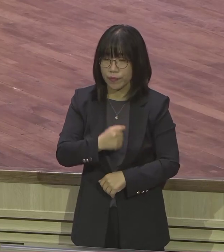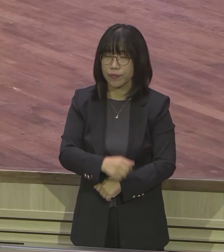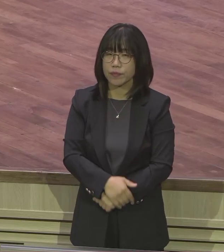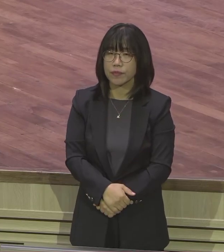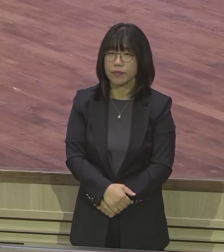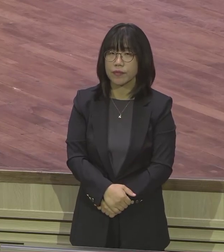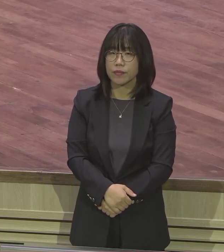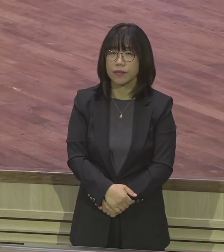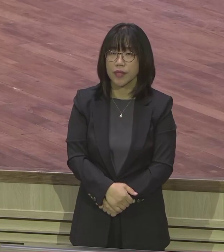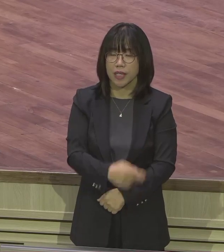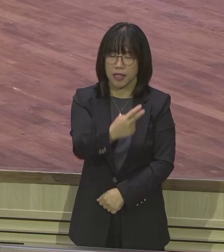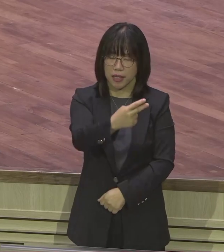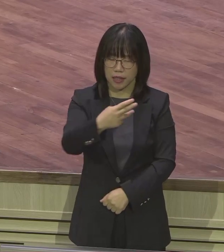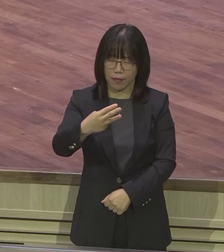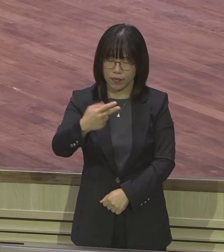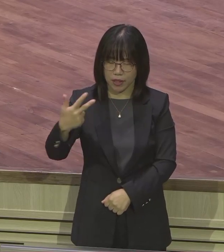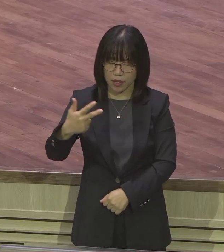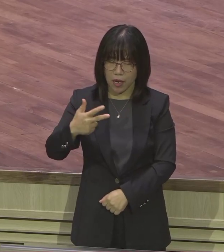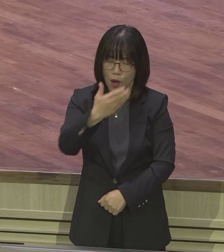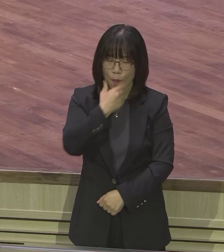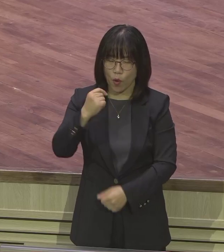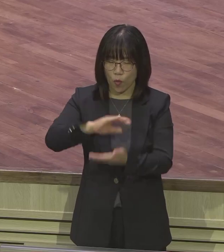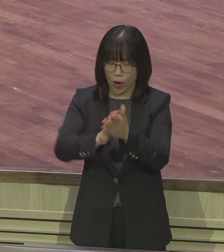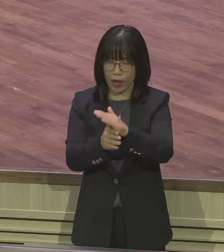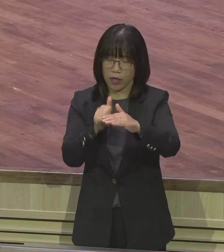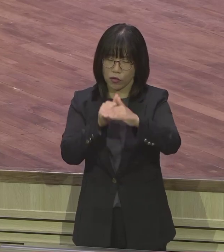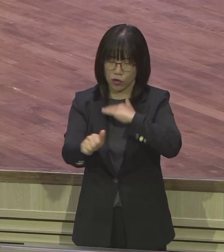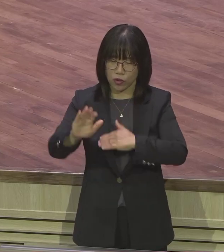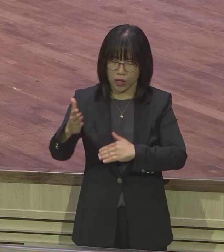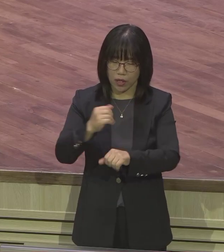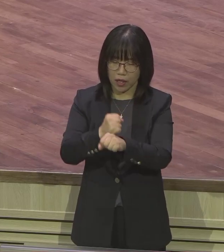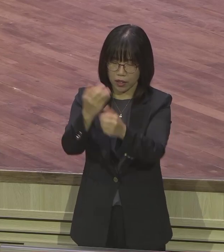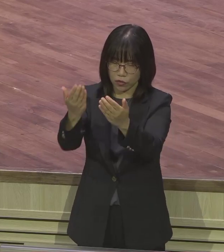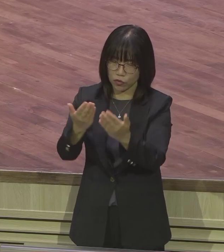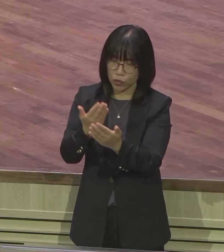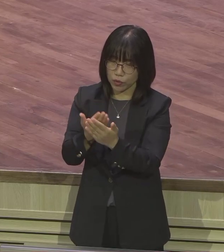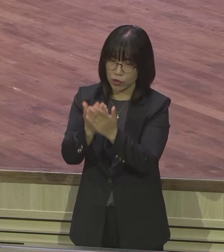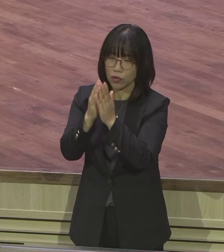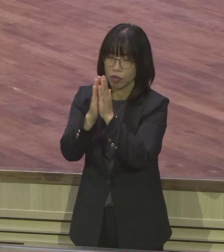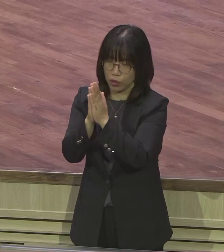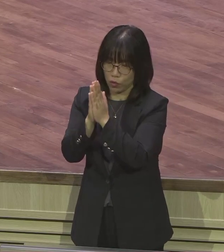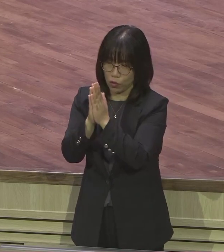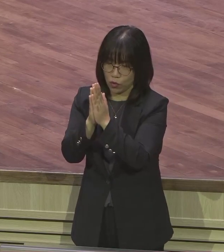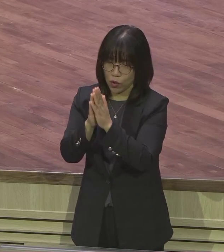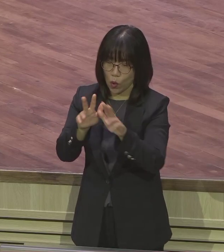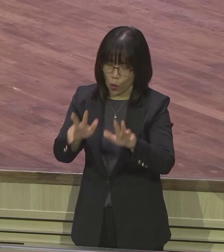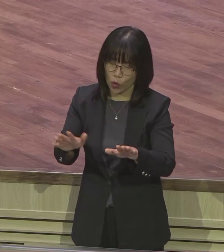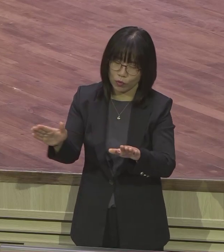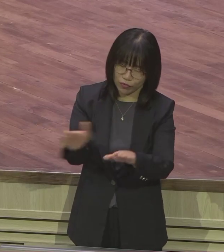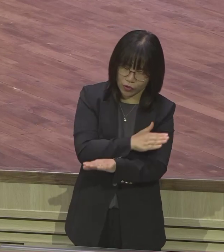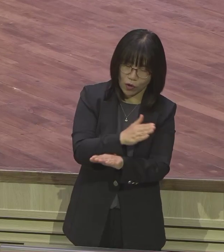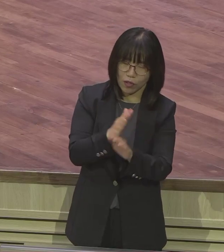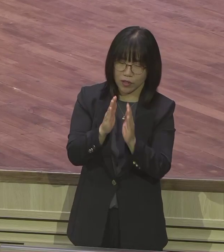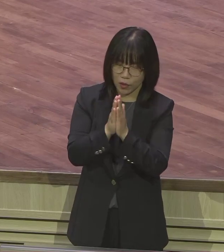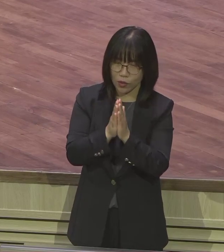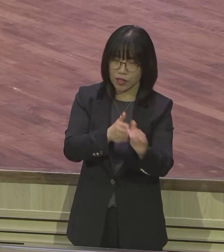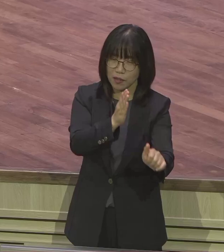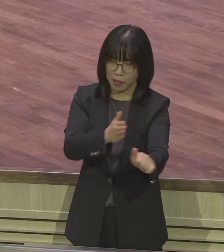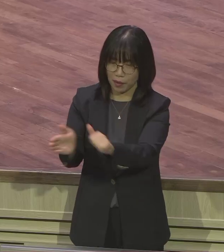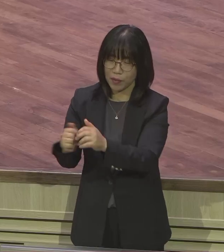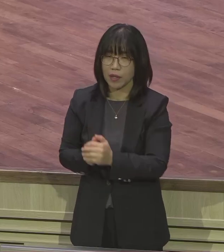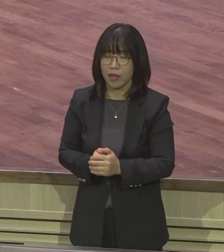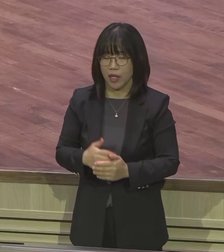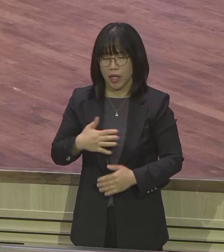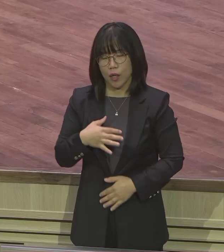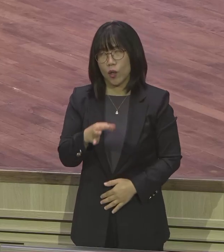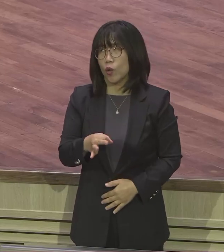정말 2, 3, 7 복음화의 주역 인생 되게 하여 주옵소서. 오늘부터 기도하시길 주님으로 축복합니다. 알게 나는 뭐